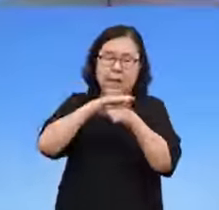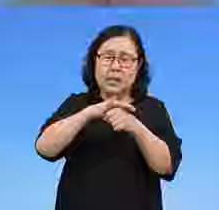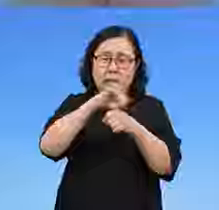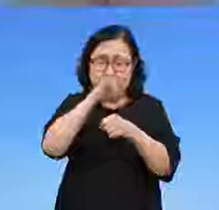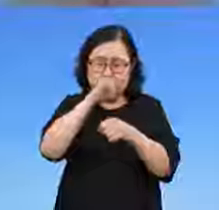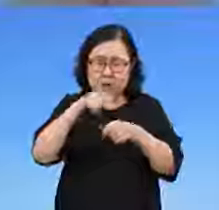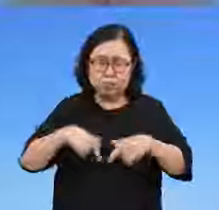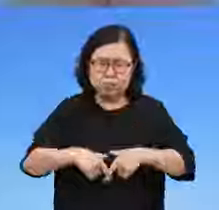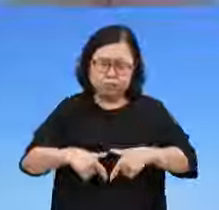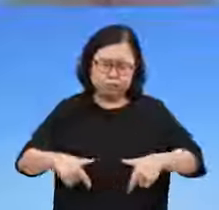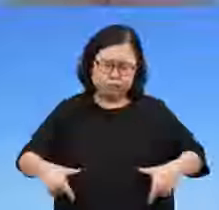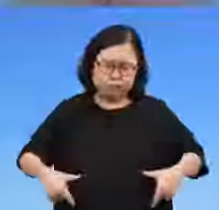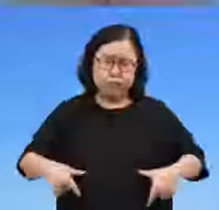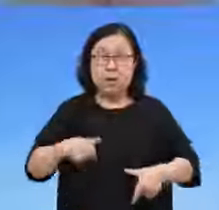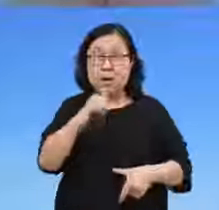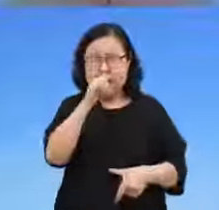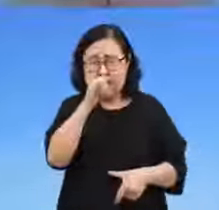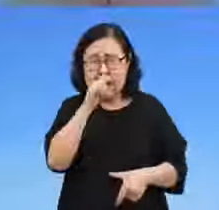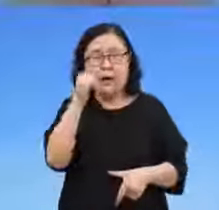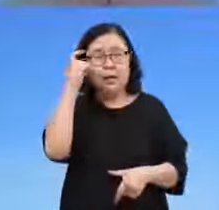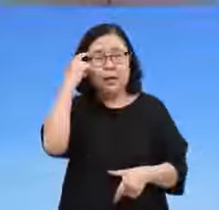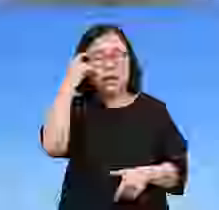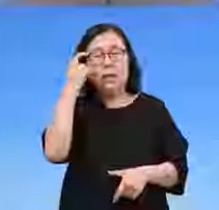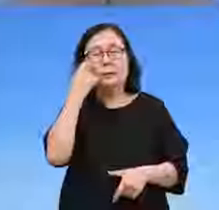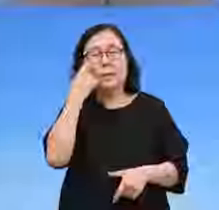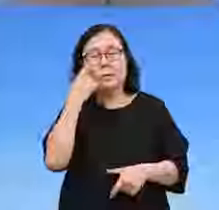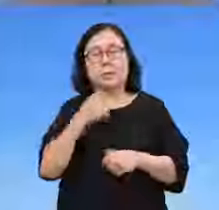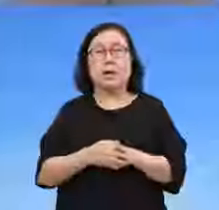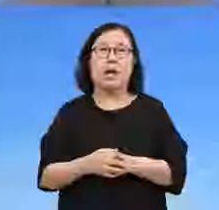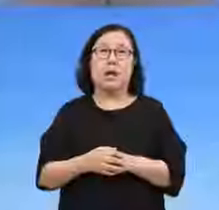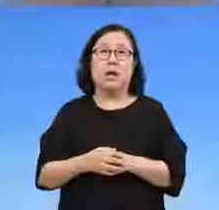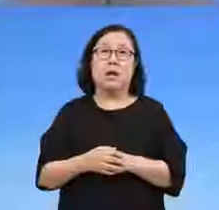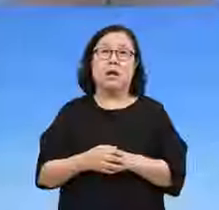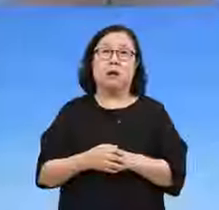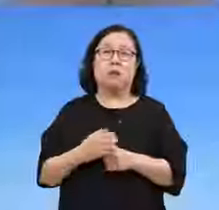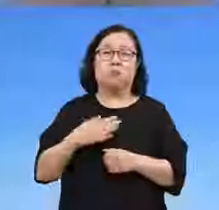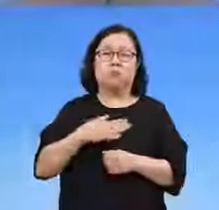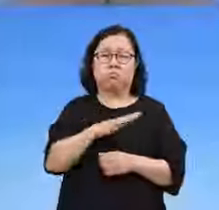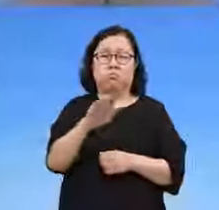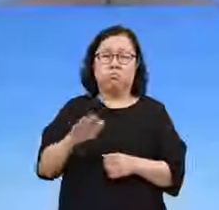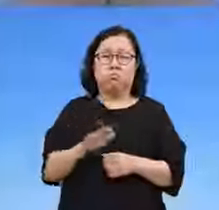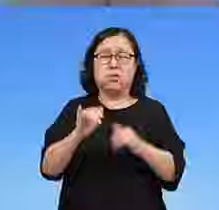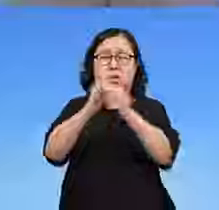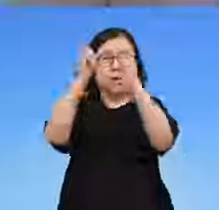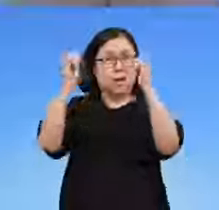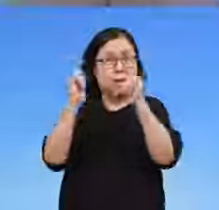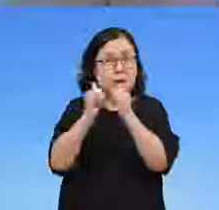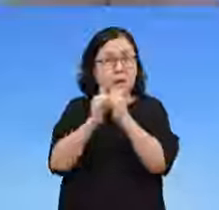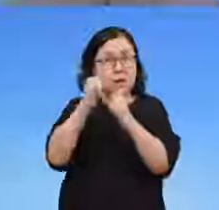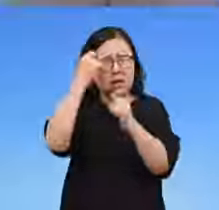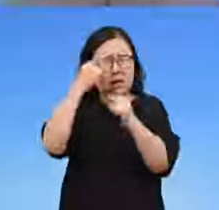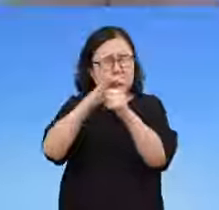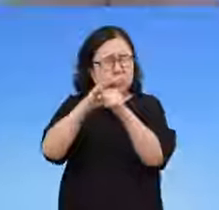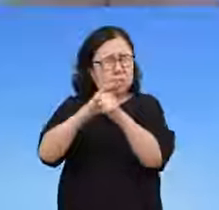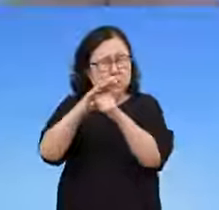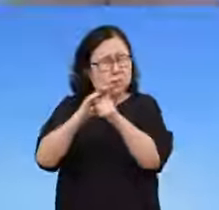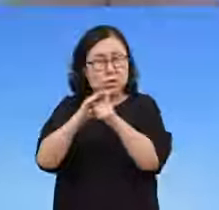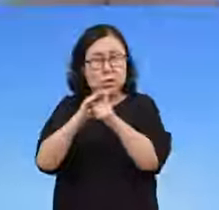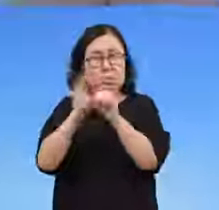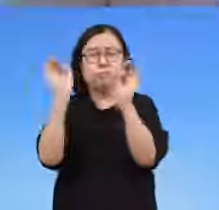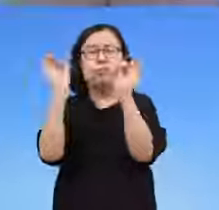내게 있는 건가? 오늘 너무너무 가슴 아픈 게 이 사회는 지금 긍휼이라고는 눈 씻고 찾기가